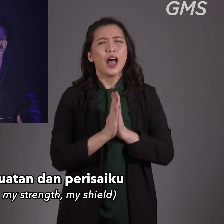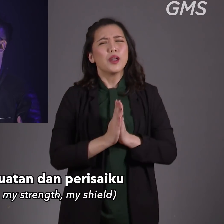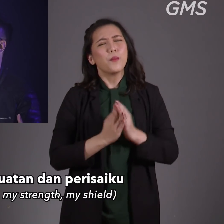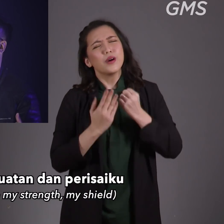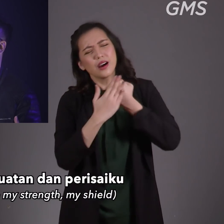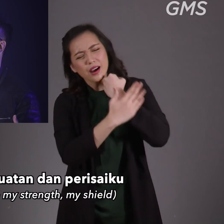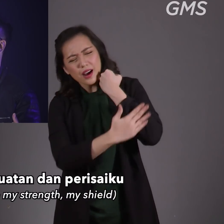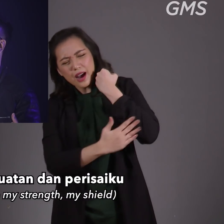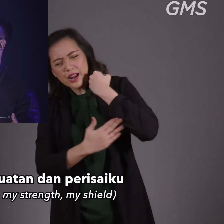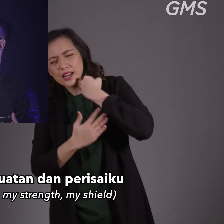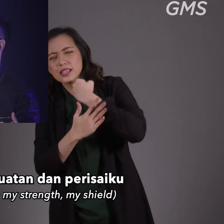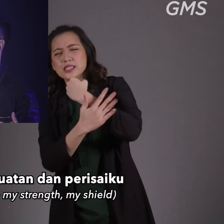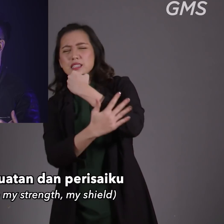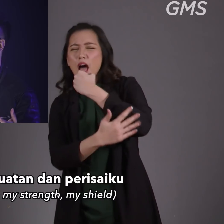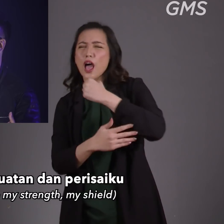kekuatan dan